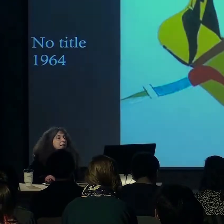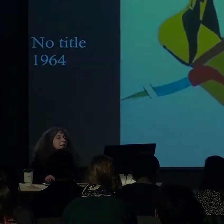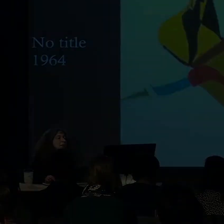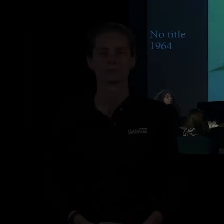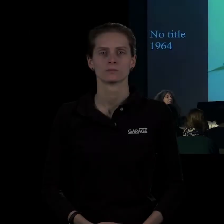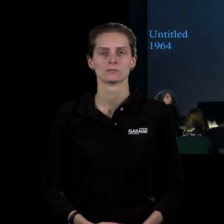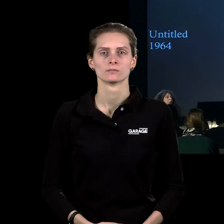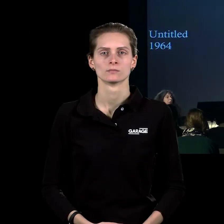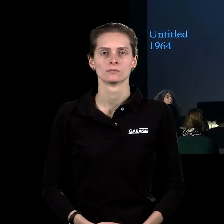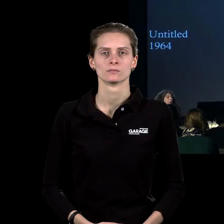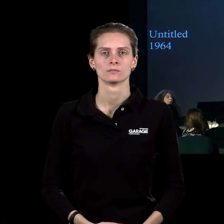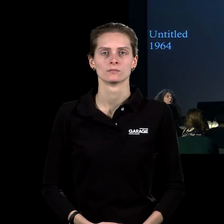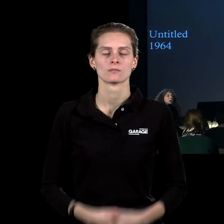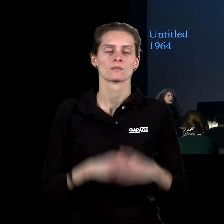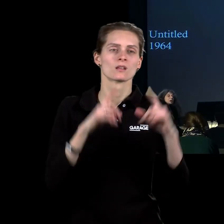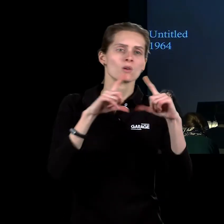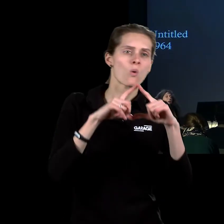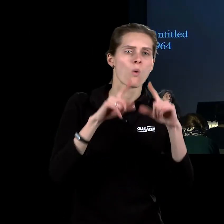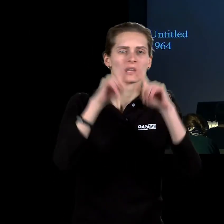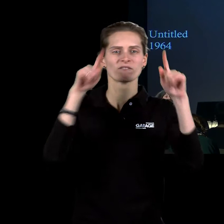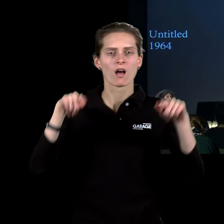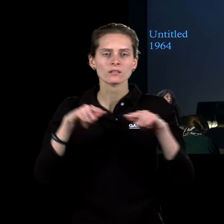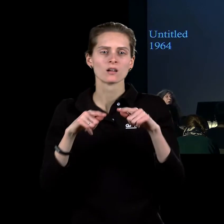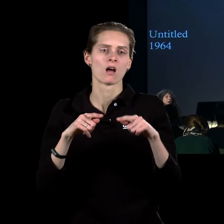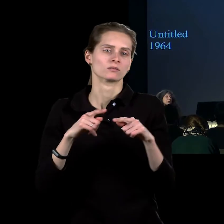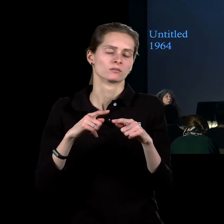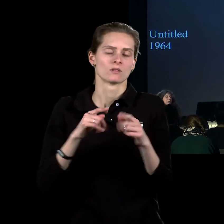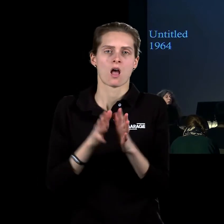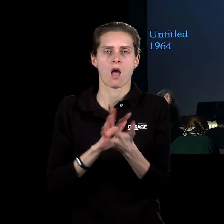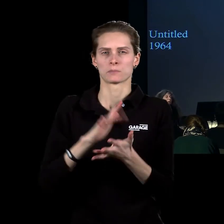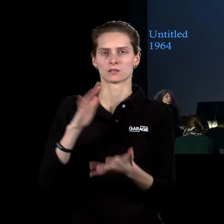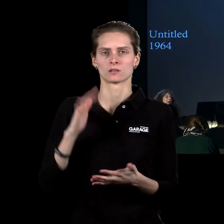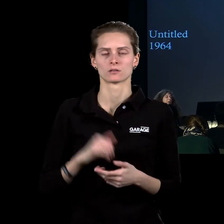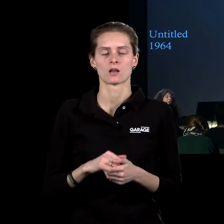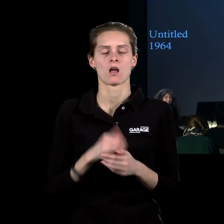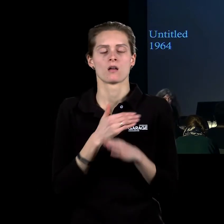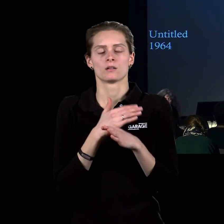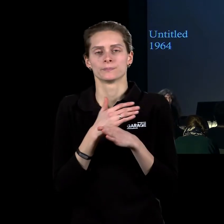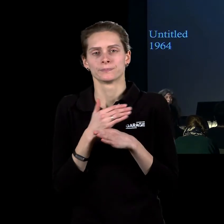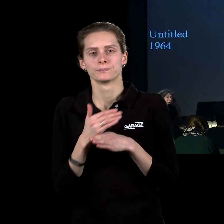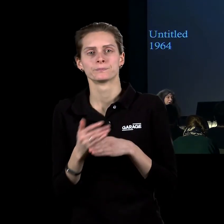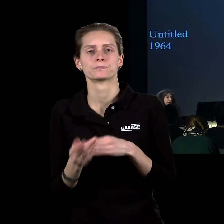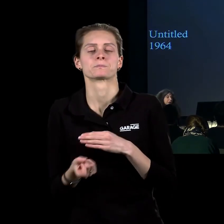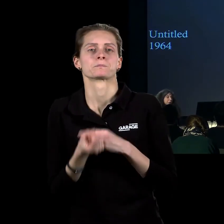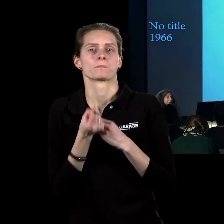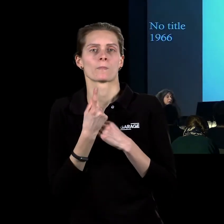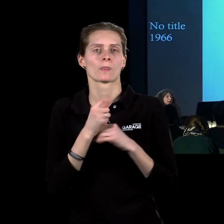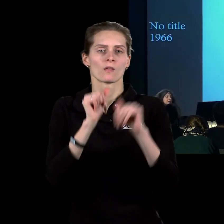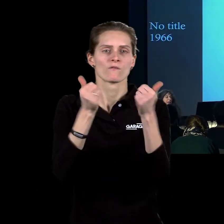карандашом. И потом приходят к очень странным, к очень необычным формам, в которых есть ощущение